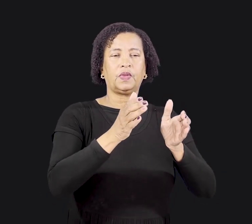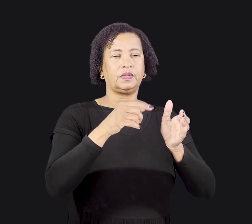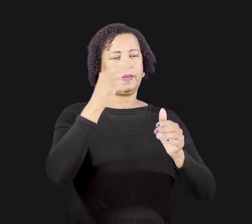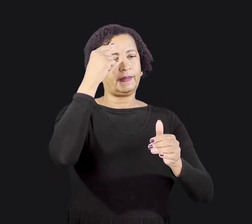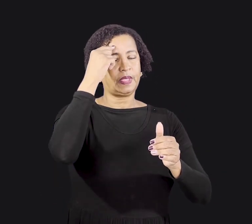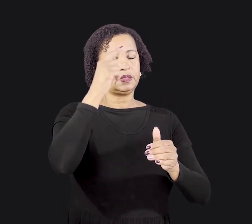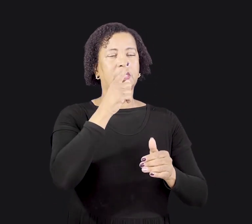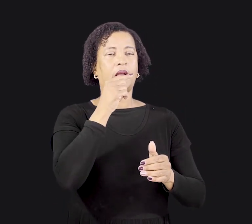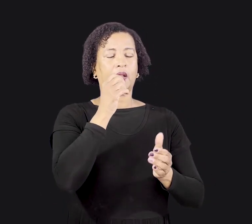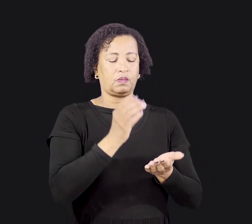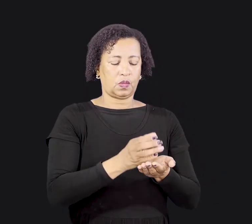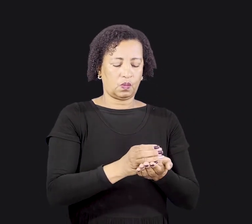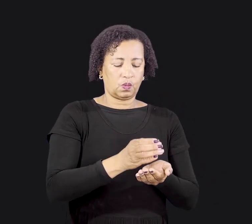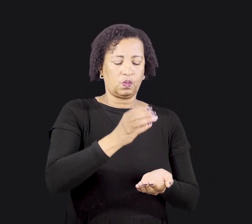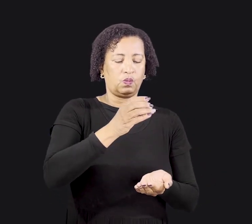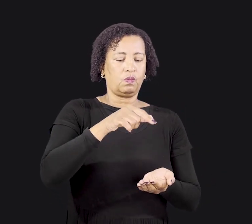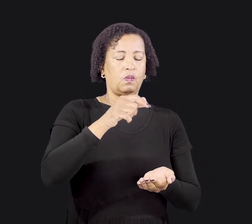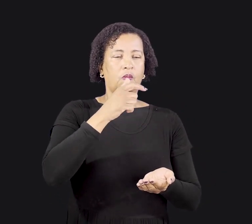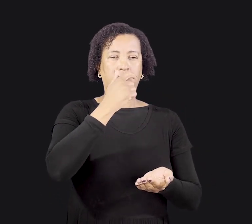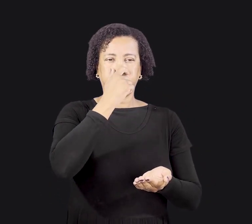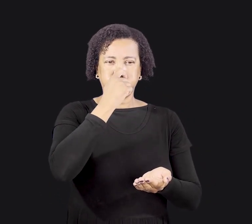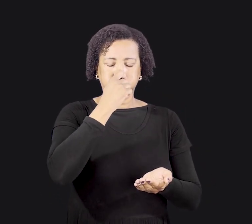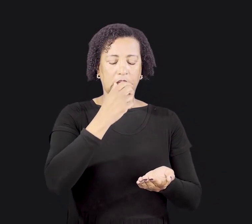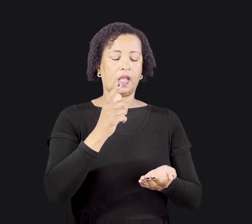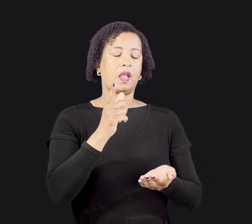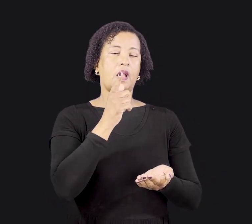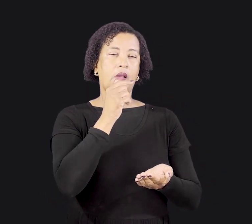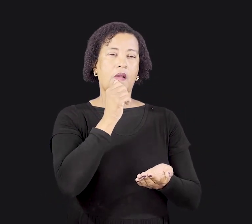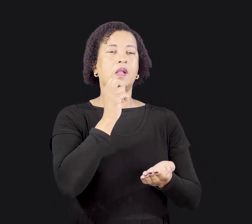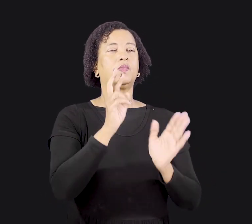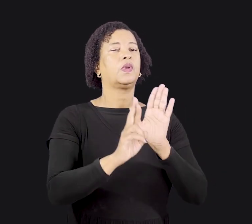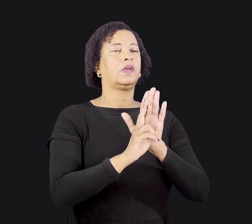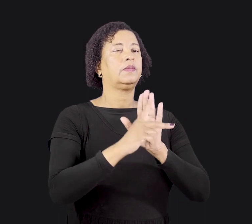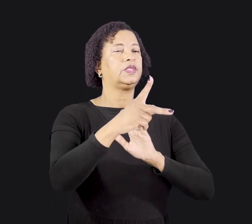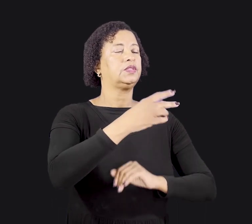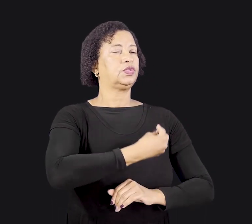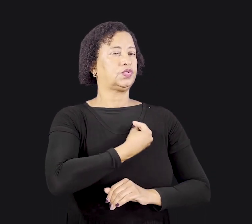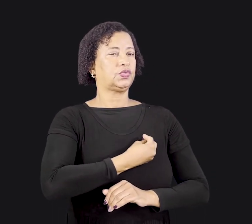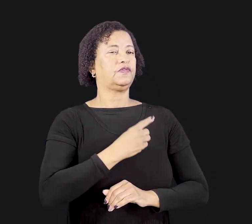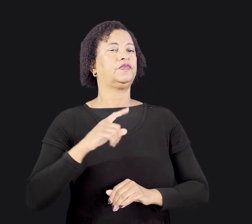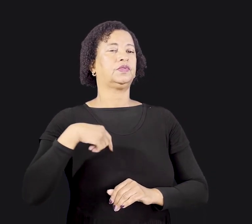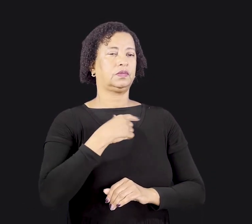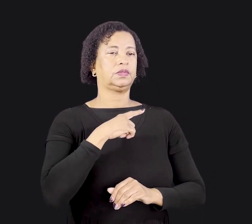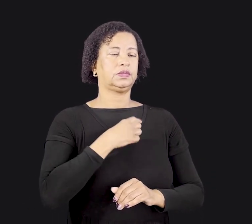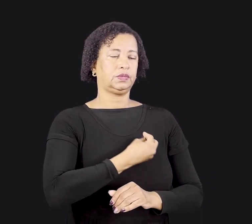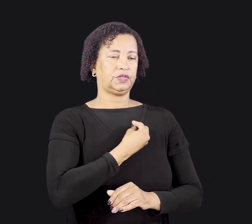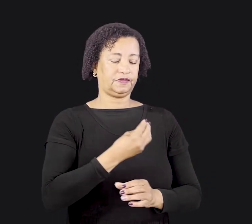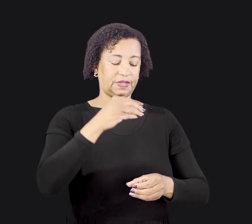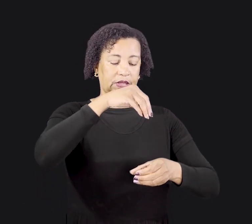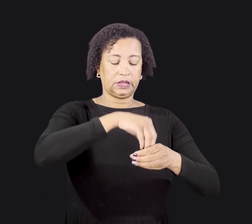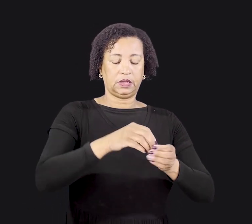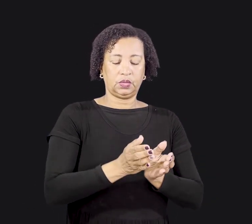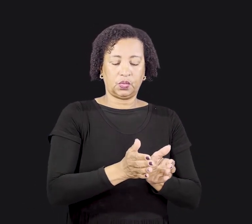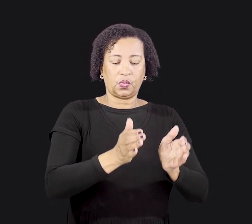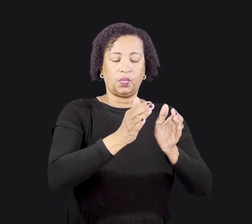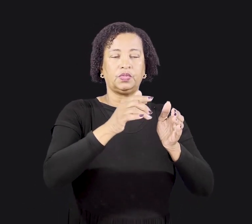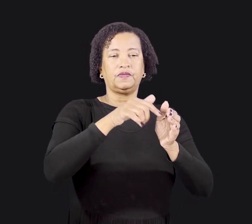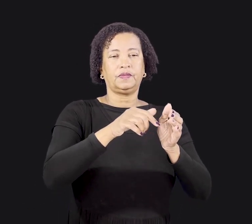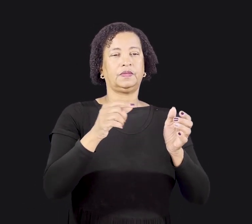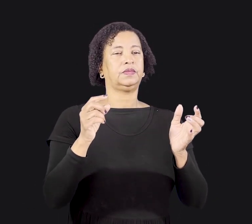de água. A água representa a sua vida. Todos nós temos vida dentro de vasos terrenos. Jesus falou 4 coisas a